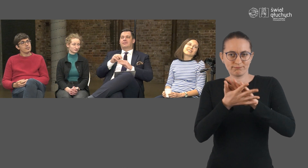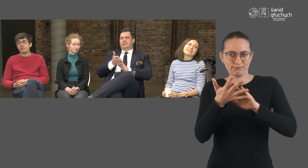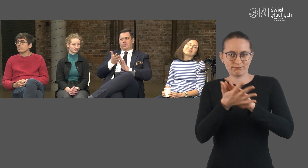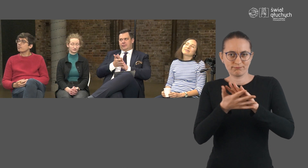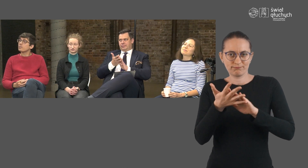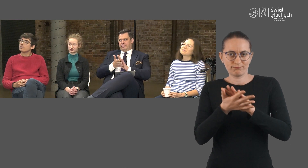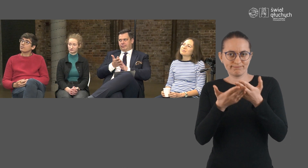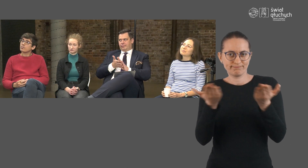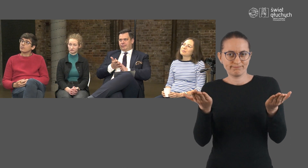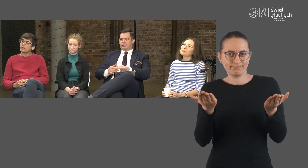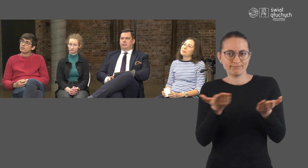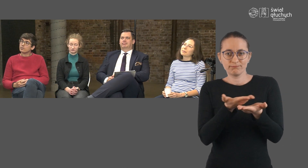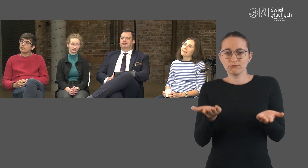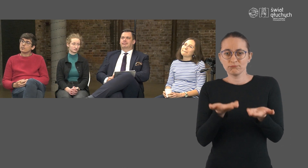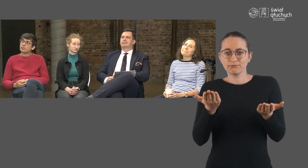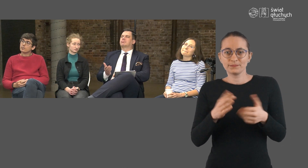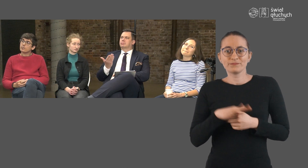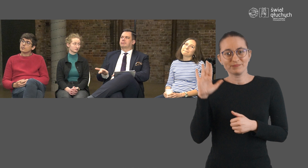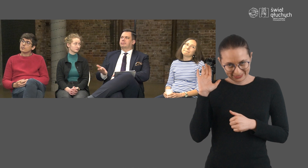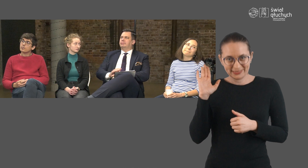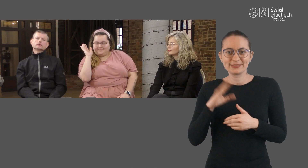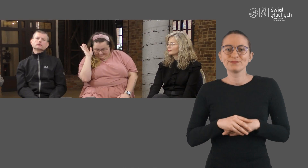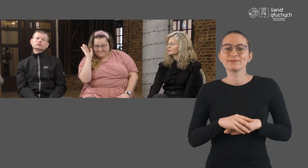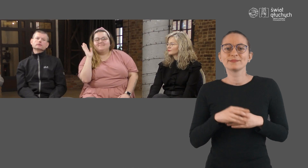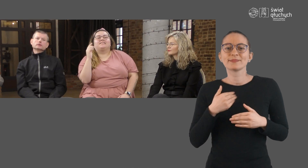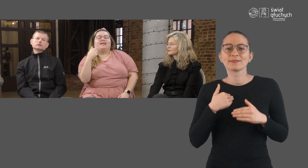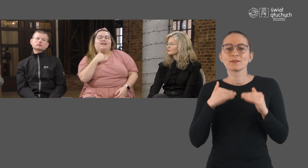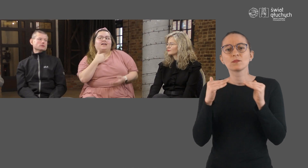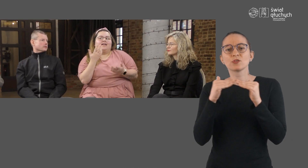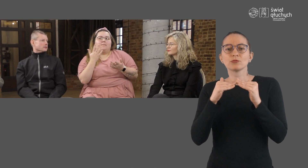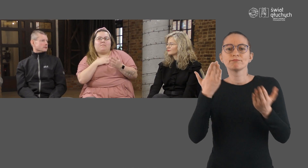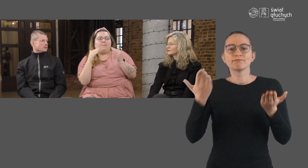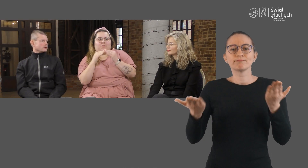nauczycielami w języku migowym? Ja mogę?